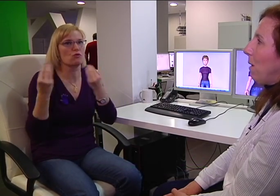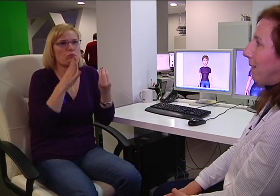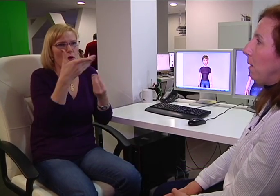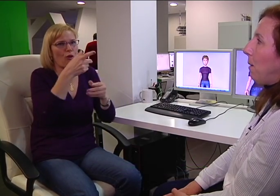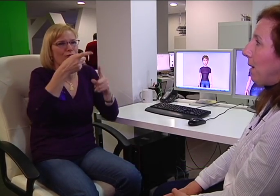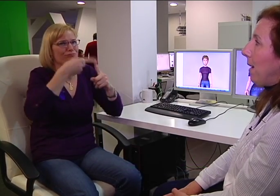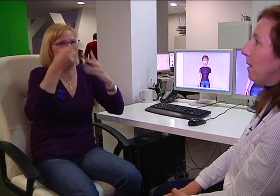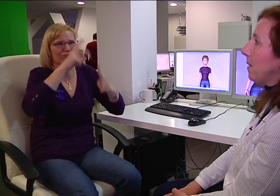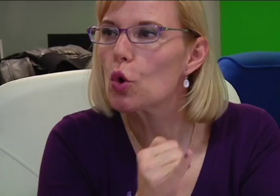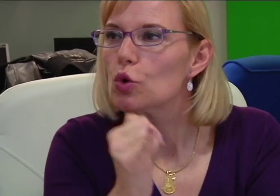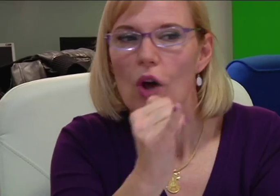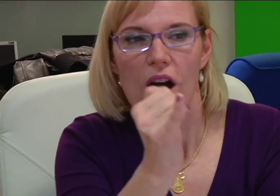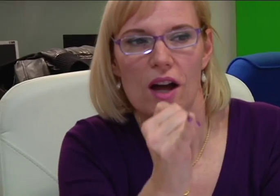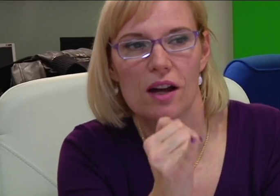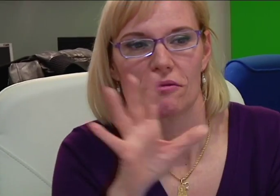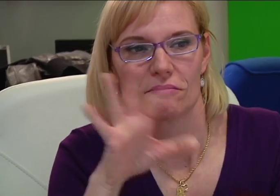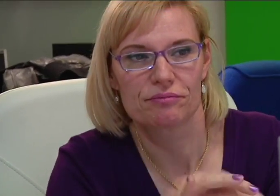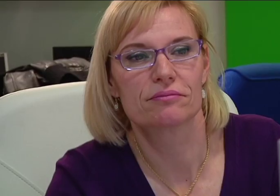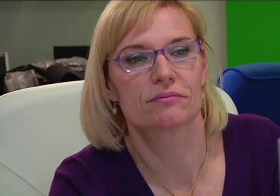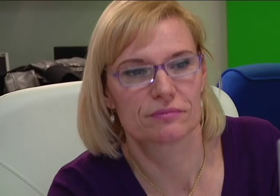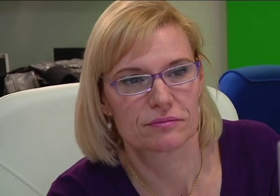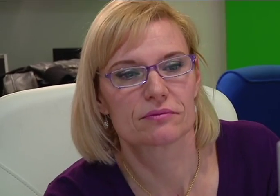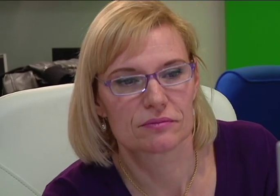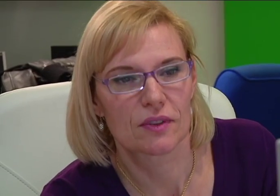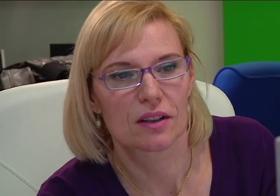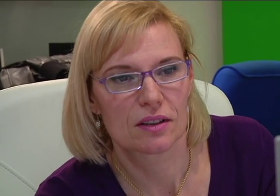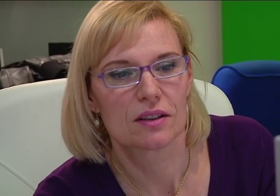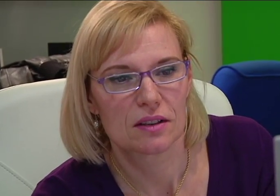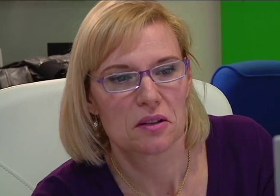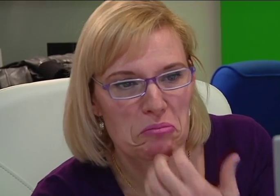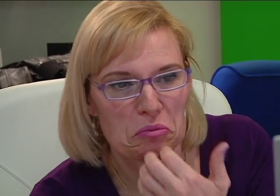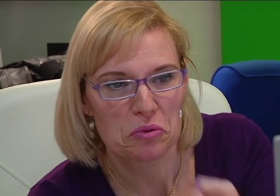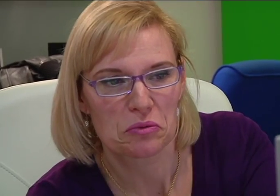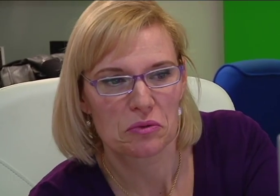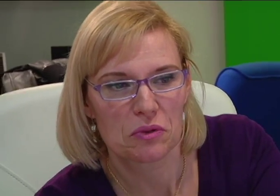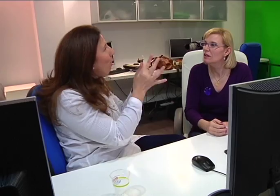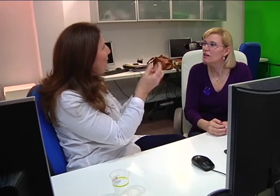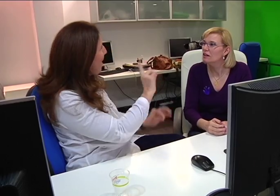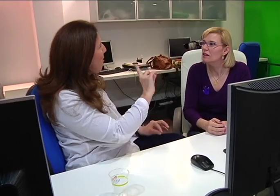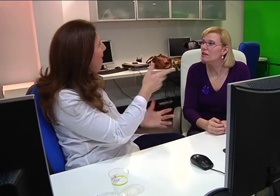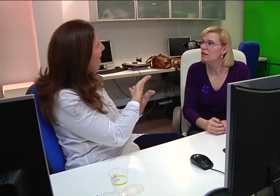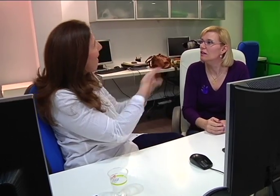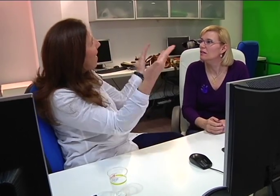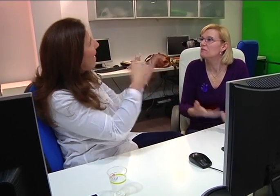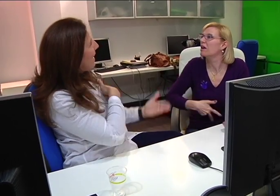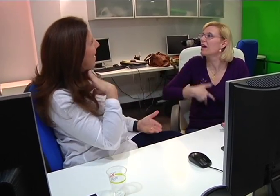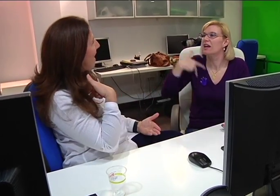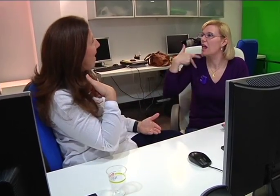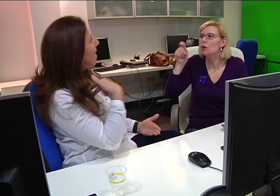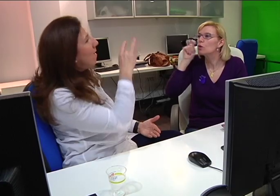bastantes barreras. En su misma situación se encuentran alrededor de un millón de personas sordas en España, 400.000 de ellas no